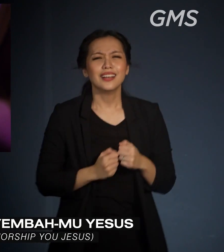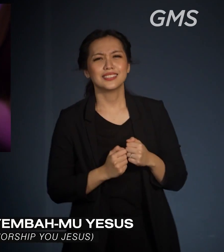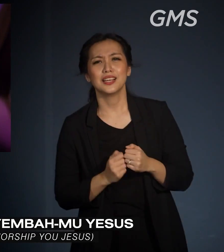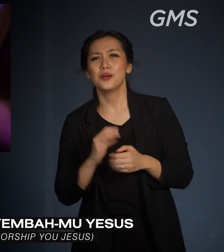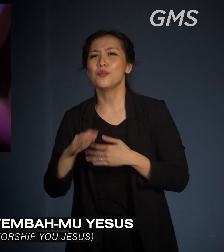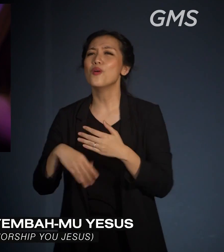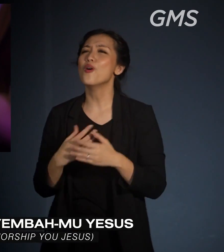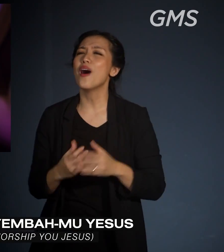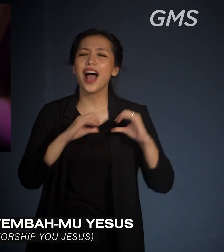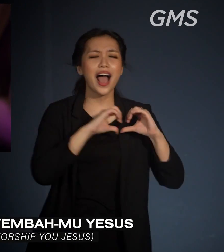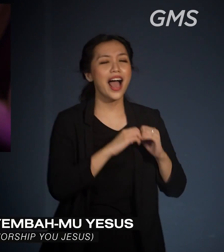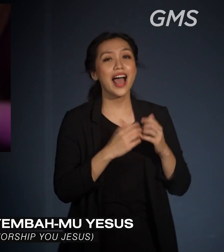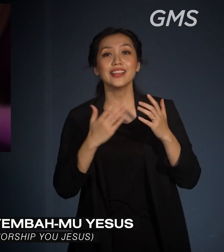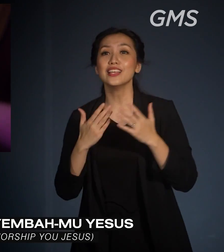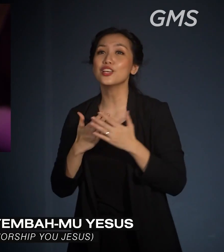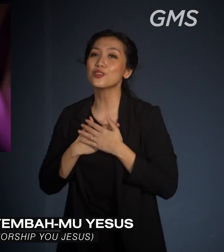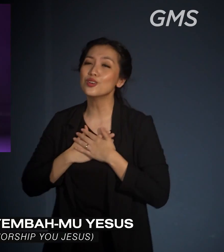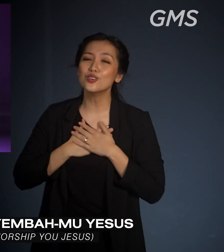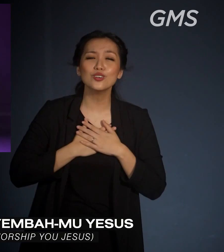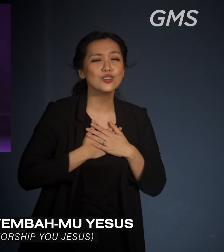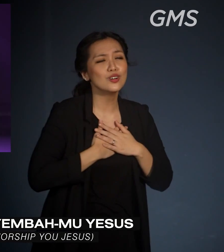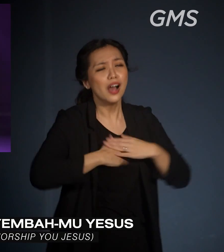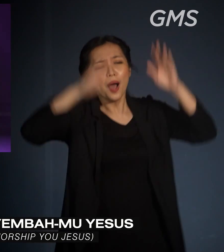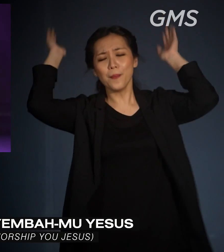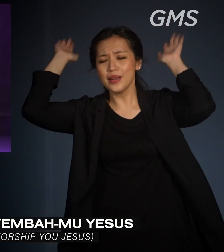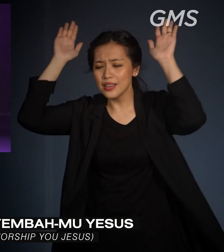Oh, segenap hatiku